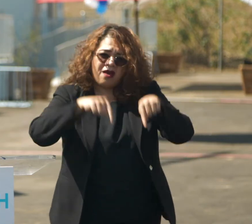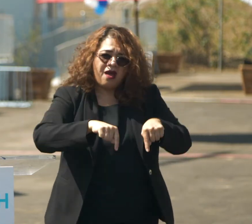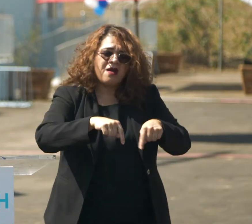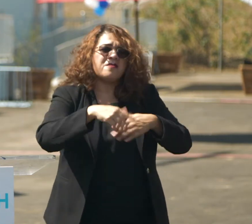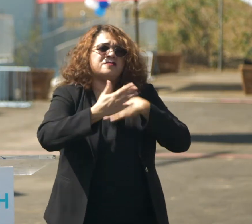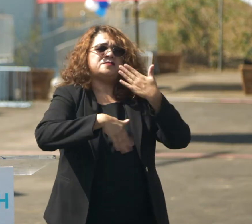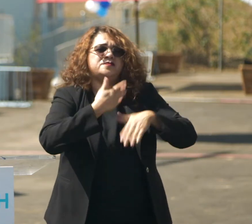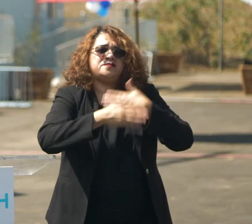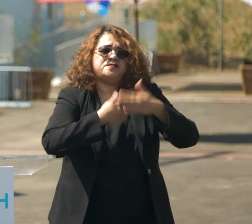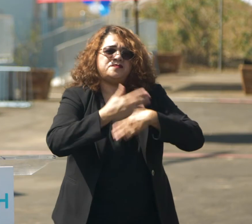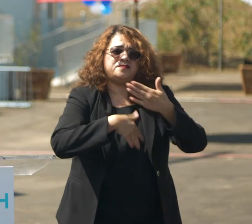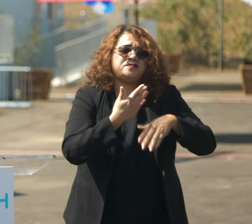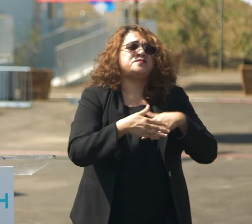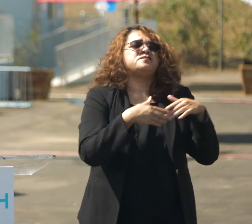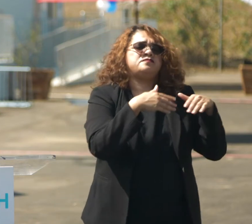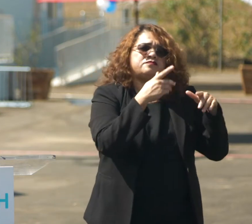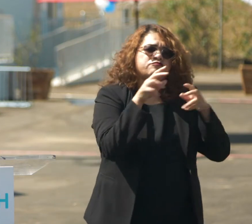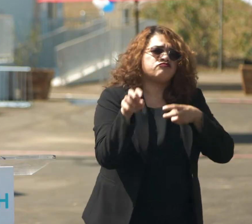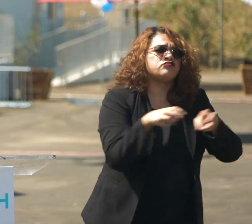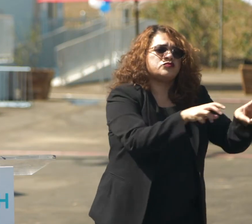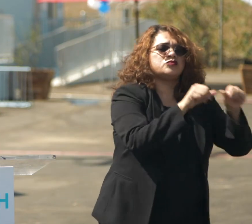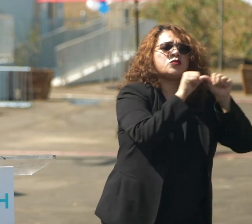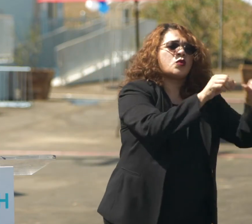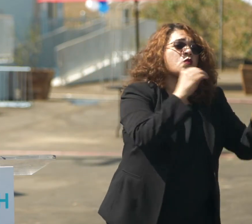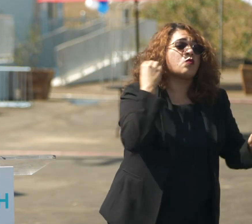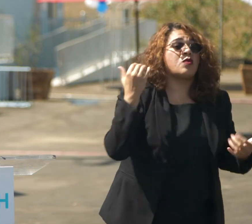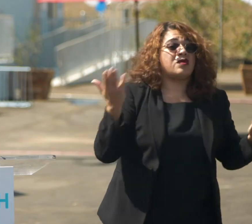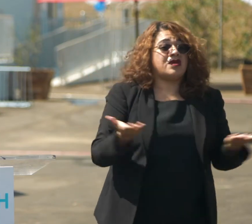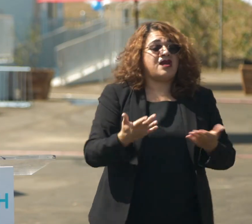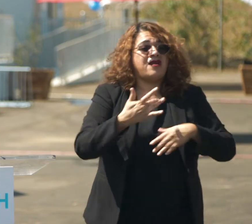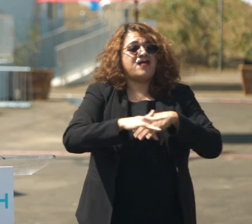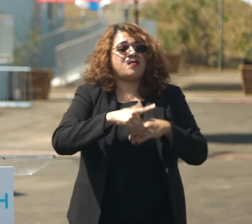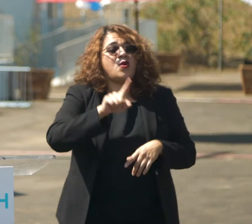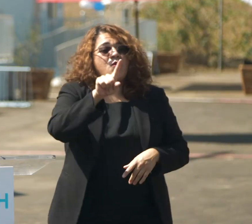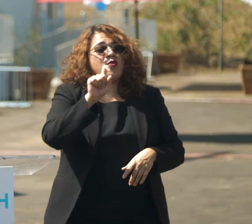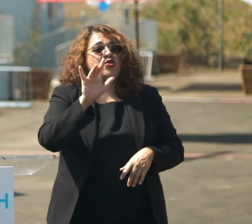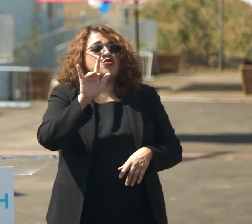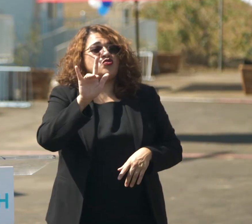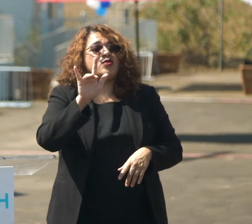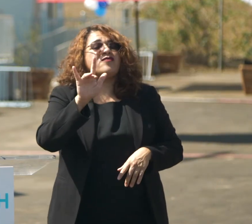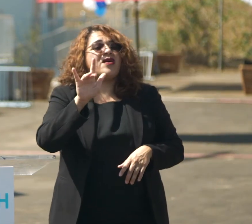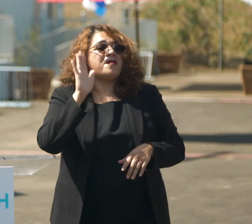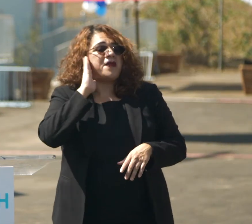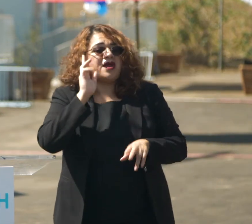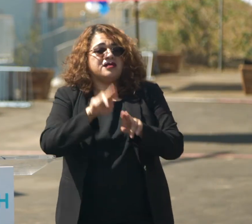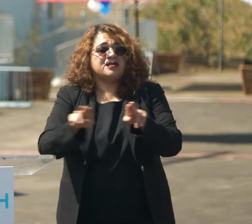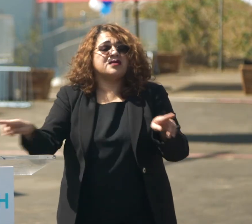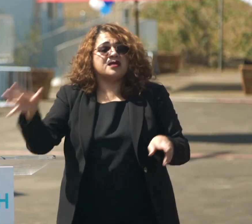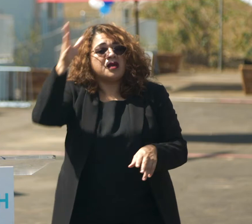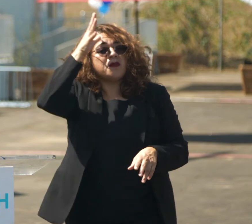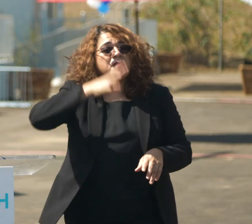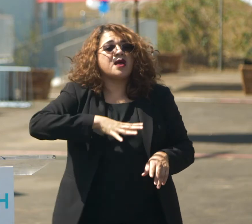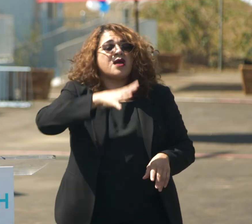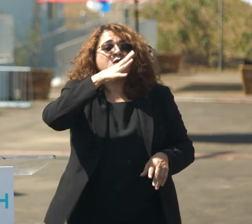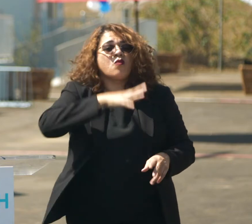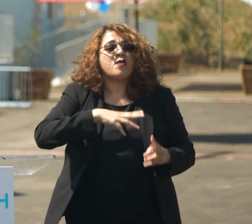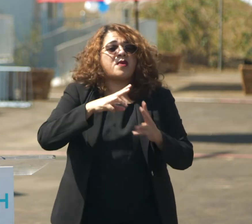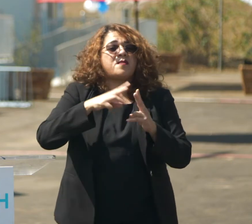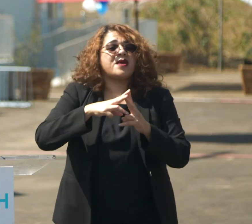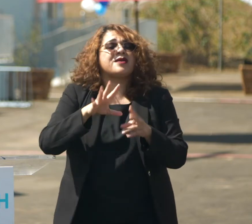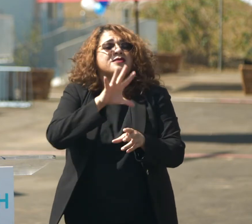una capacidad de 125 camas para hombres, mujeres y parejas, incluyendo las